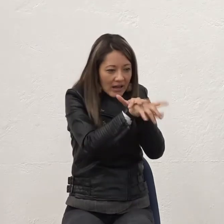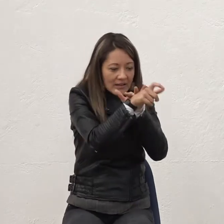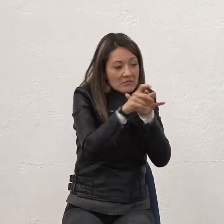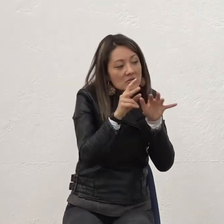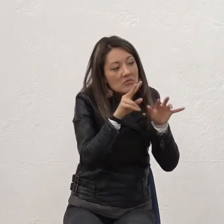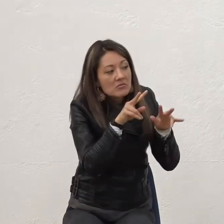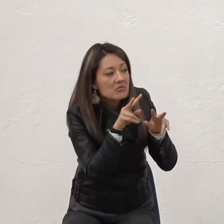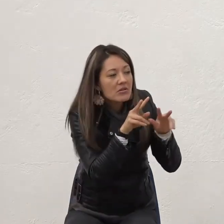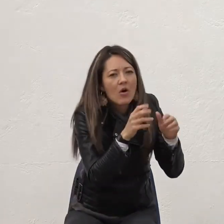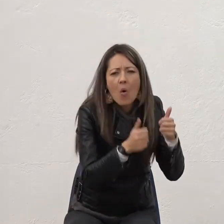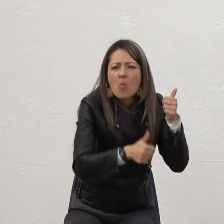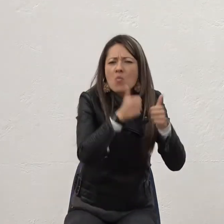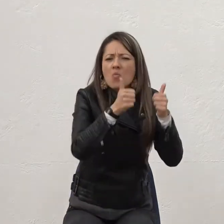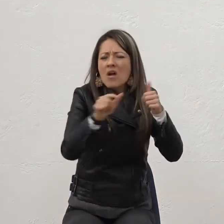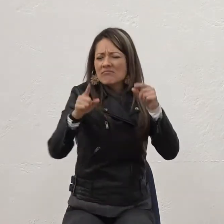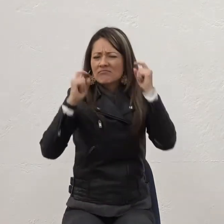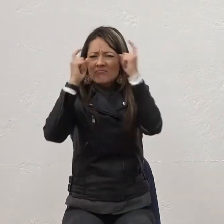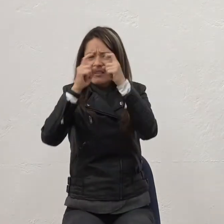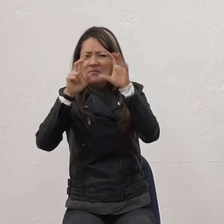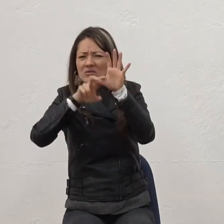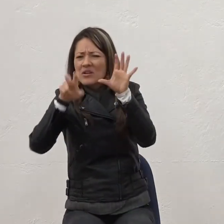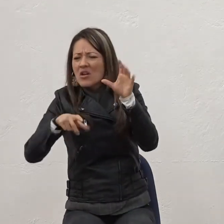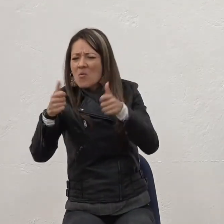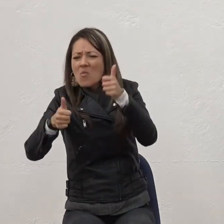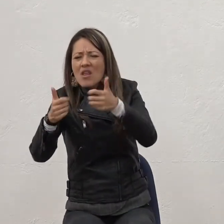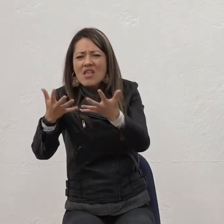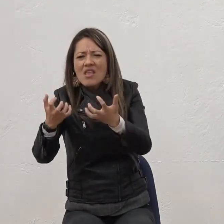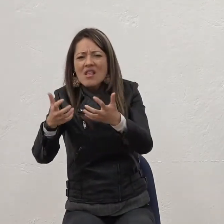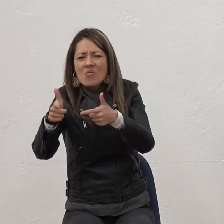multitud? ¿Cuál era el pensamiento de Zaqueo?